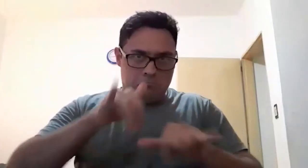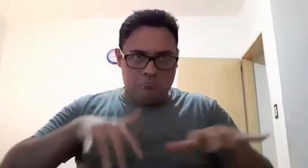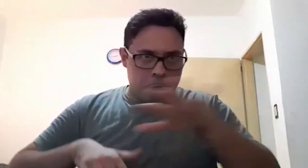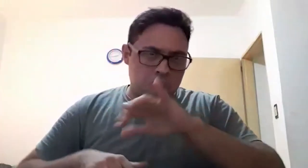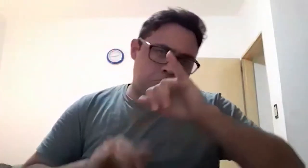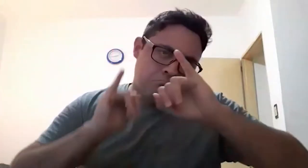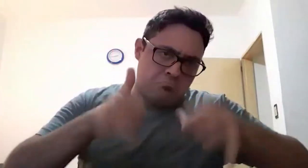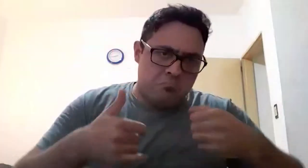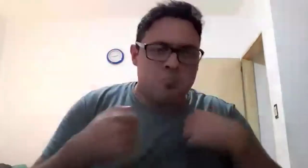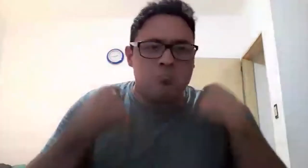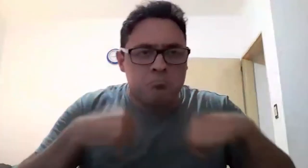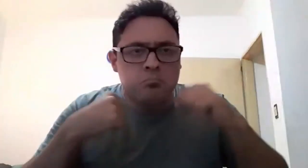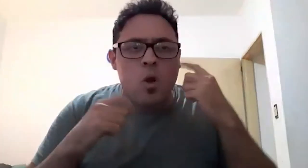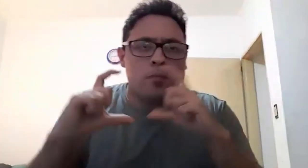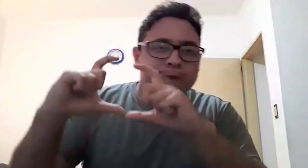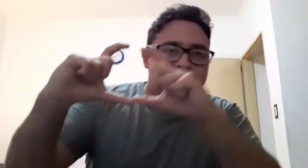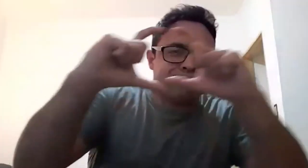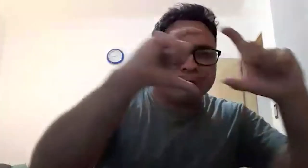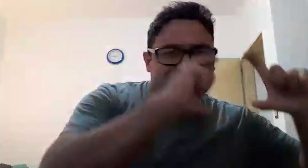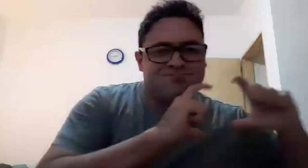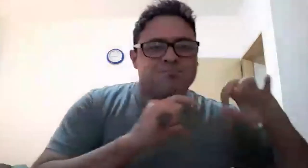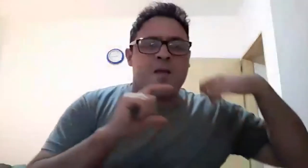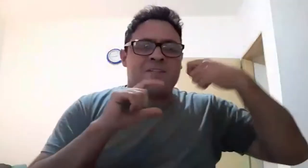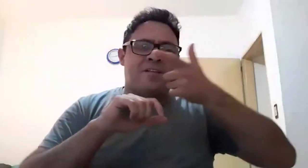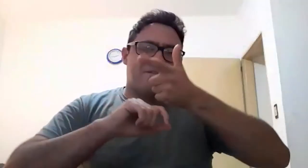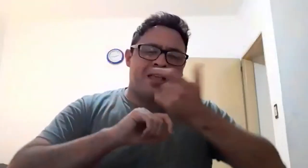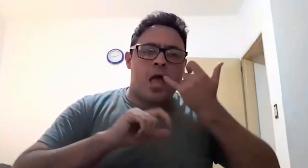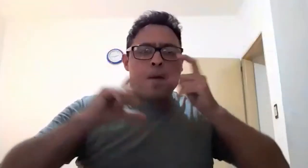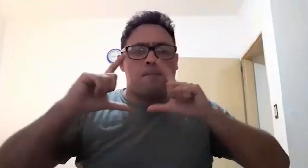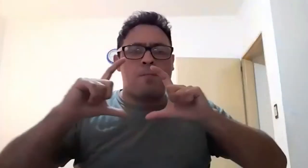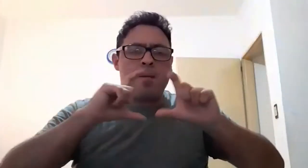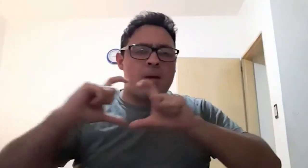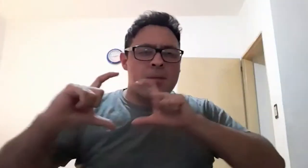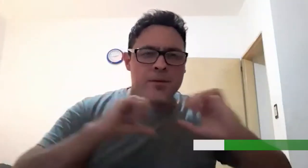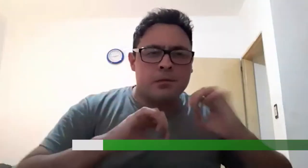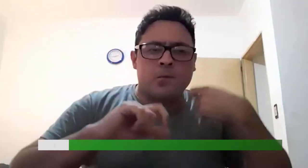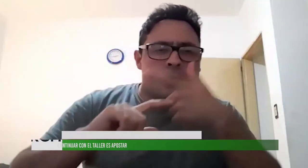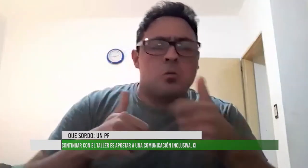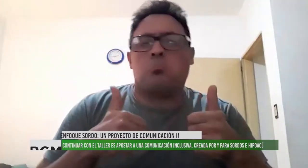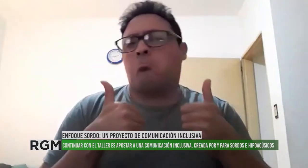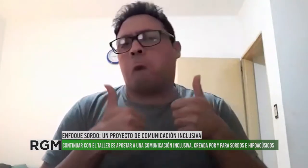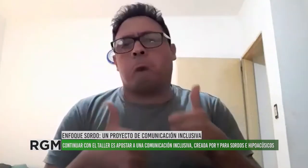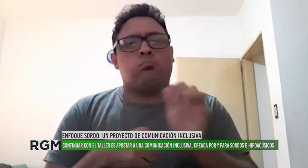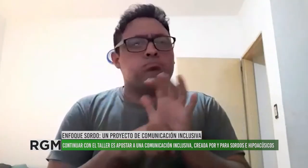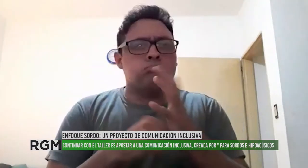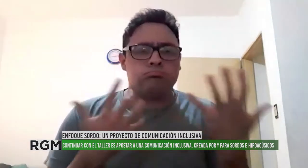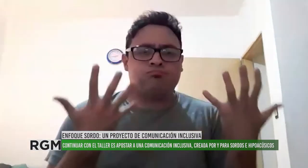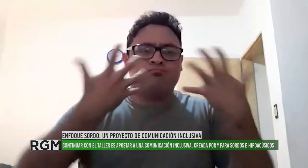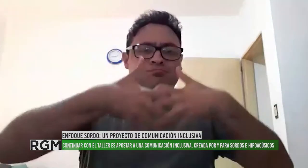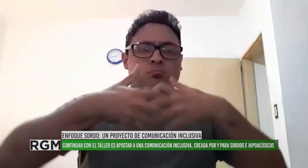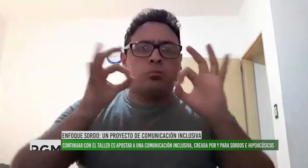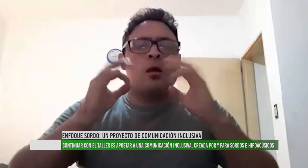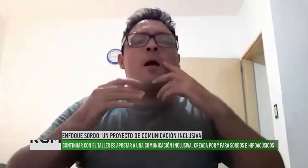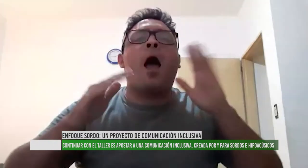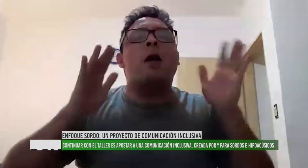legislatura. Ahí practicamos, filmamos, sacamos fotos. Estuvo buenísimo.